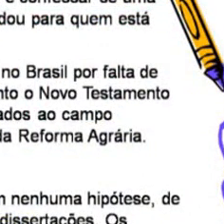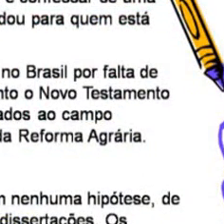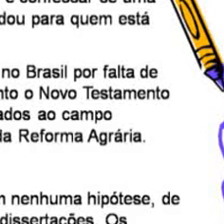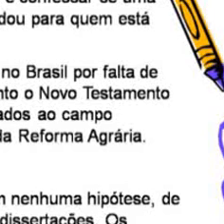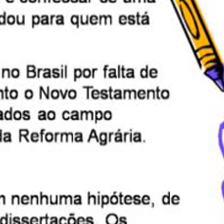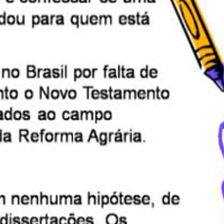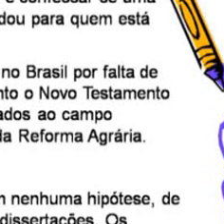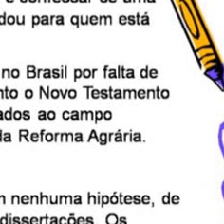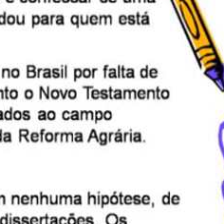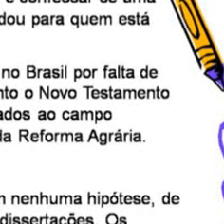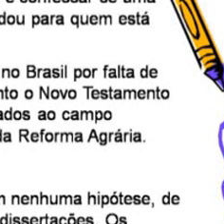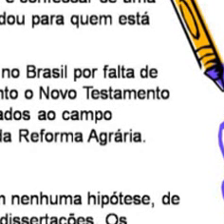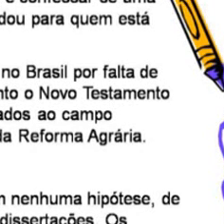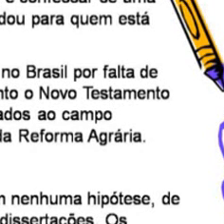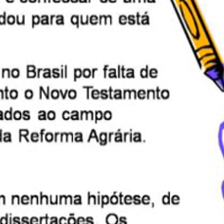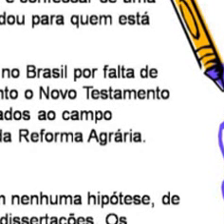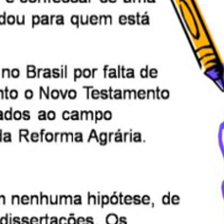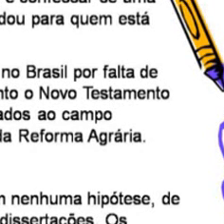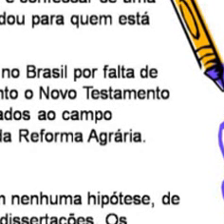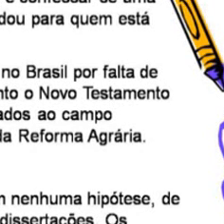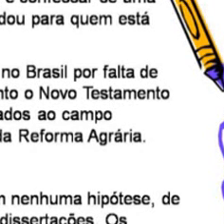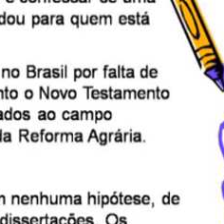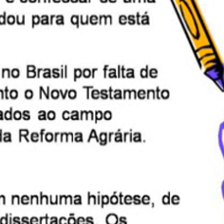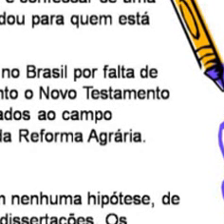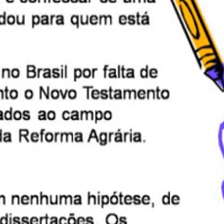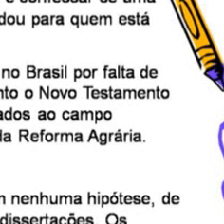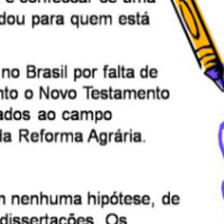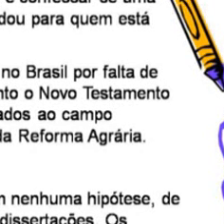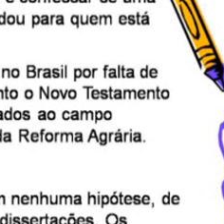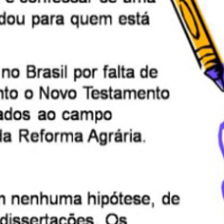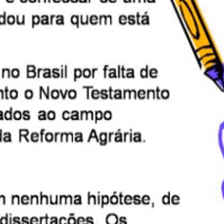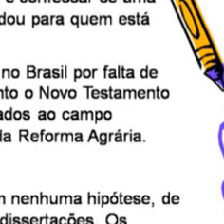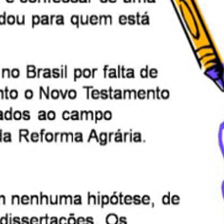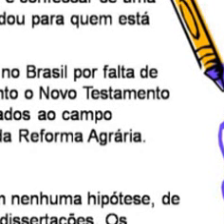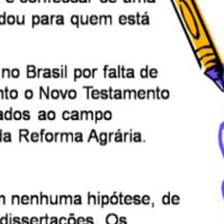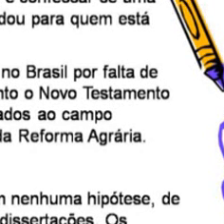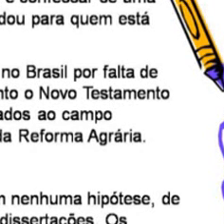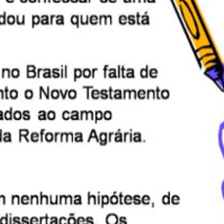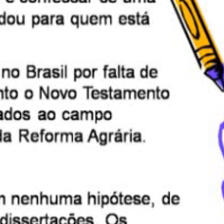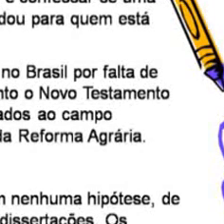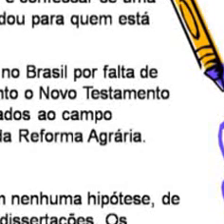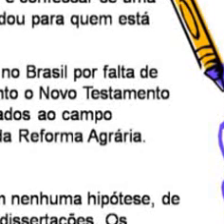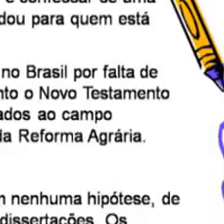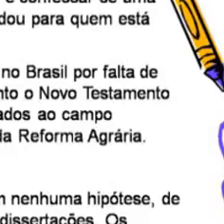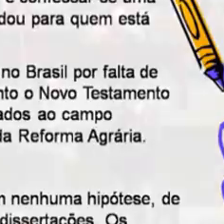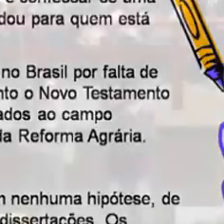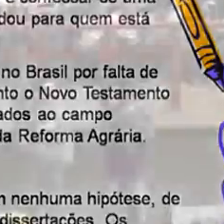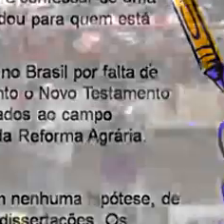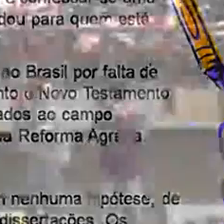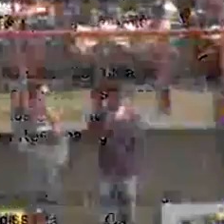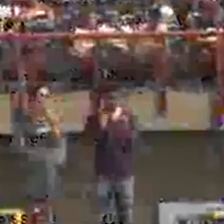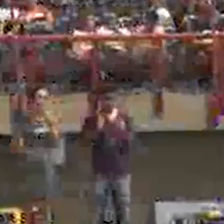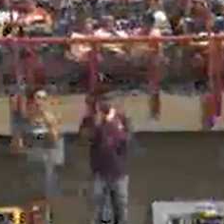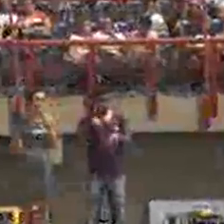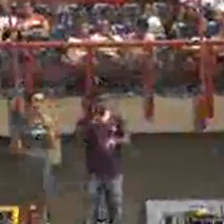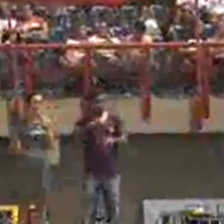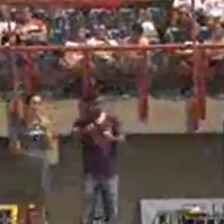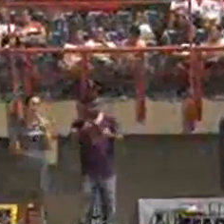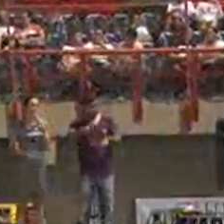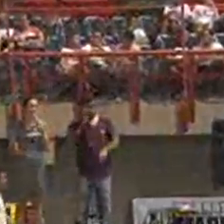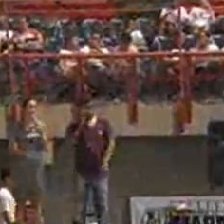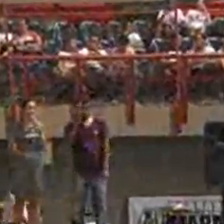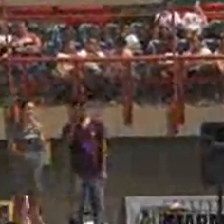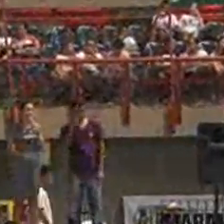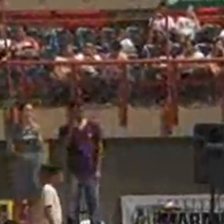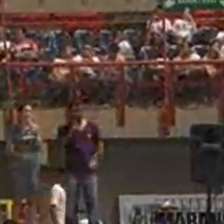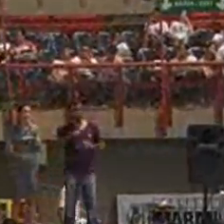semana é o conselho que dou para quem está passando por conflitos familiares. Isso aqui estava numa solução. Será